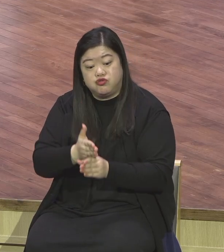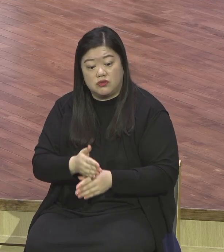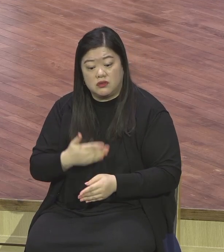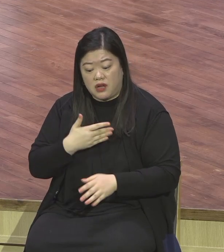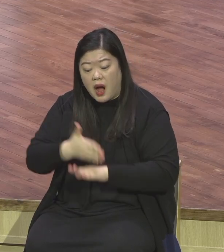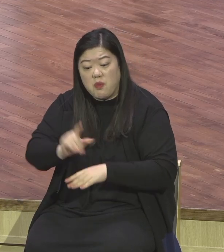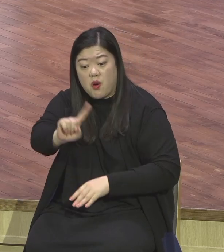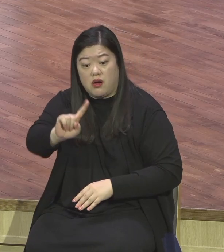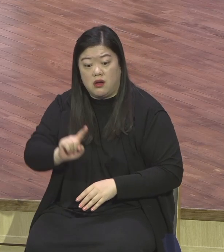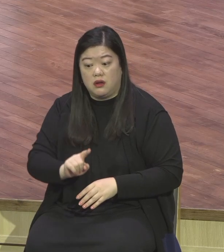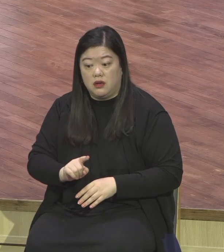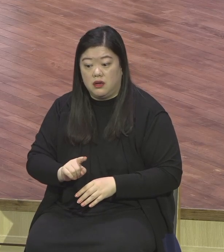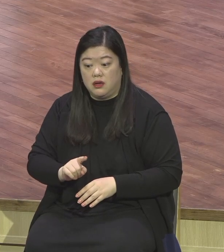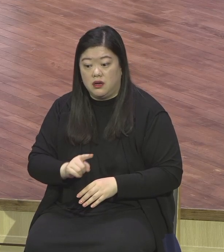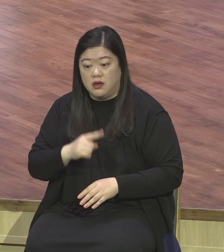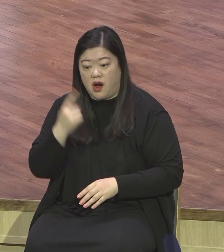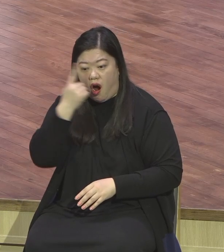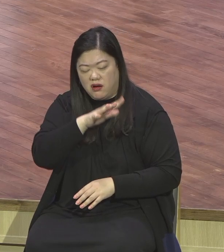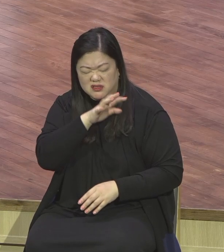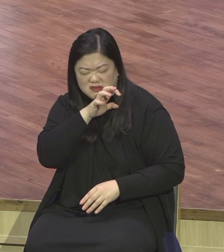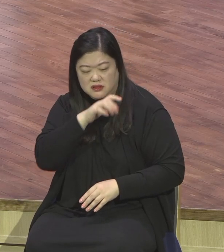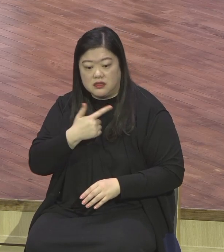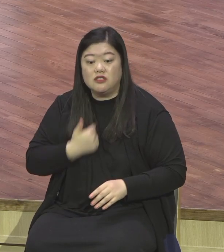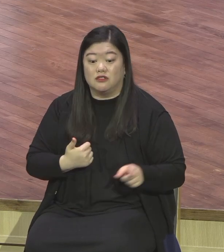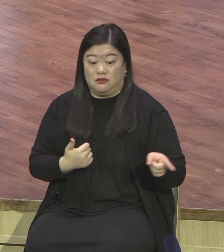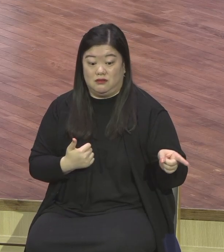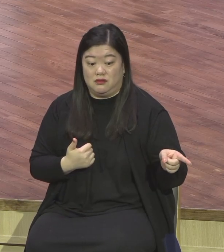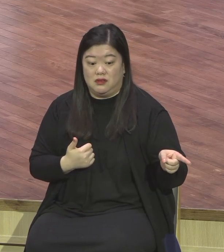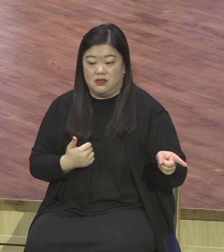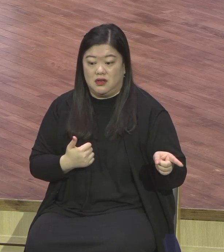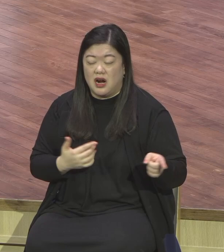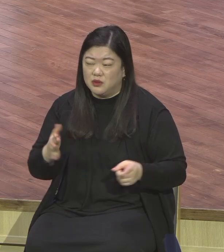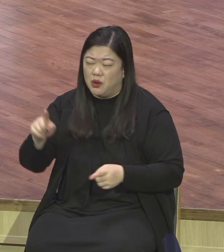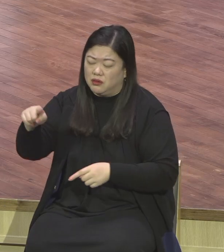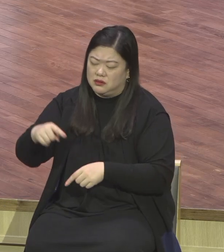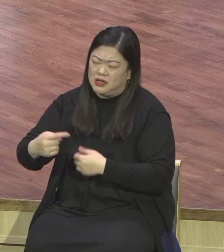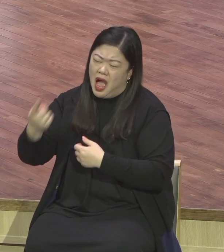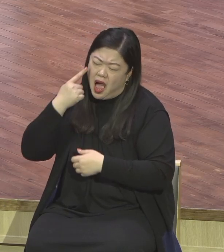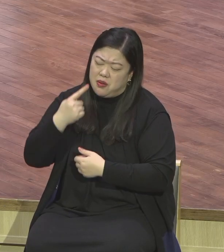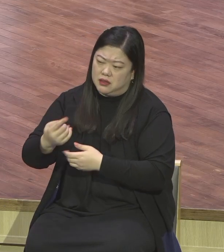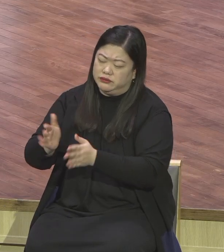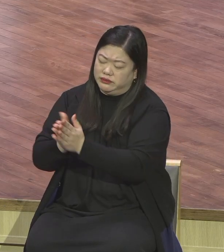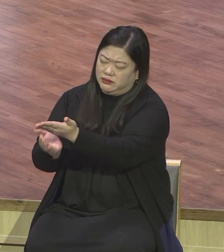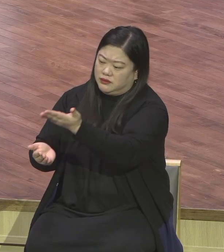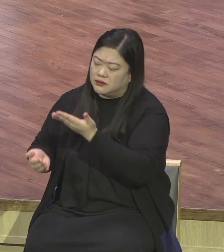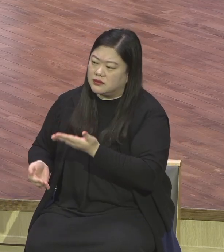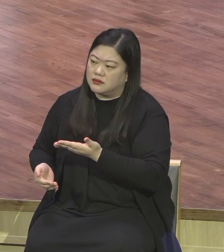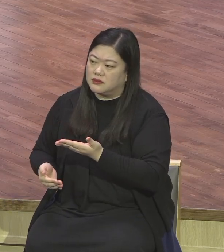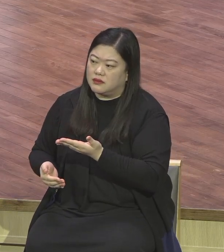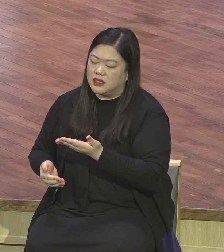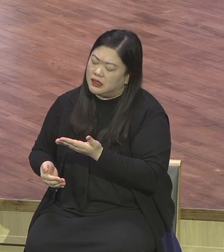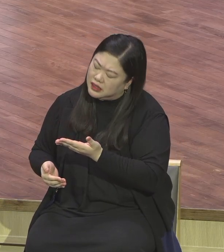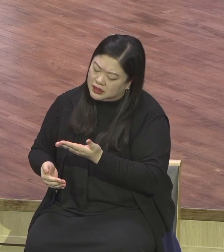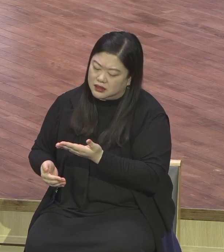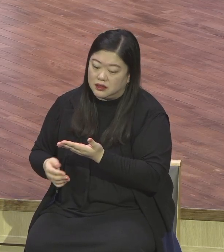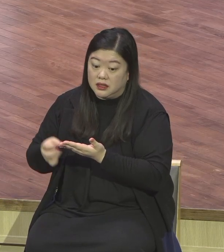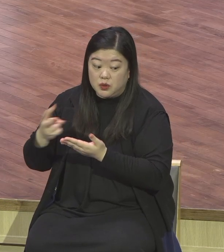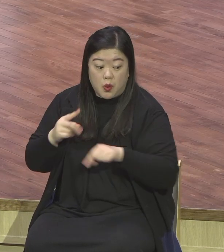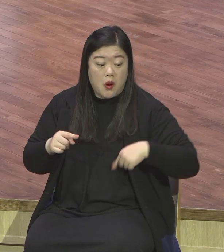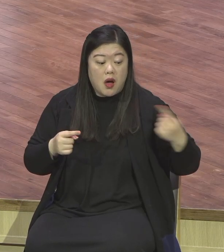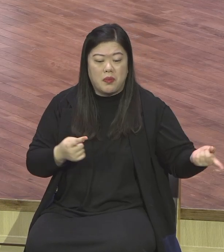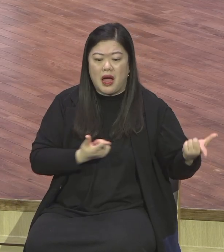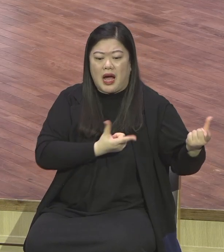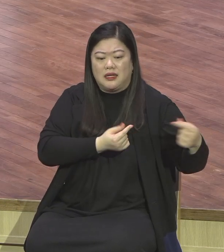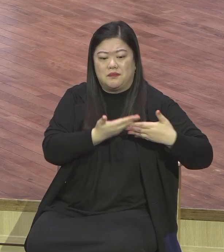놀리냐 이랬던 사람이에요 그런데 옆에 있는 동료가 그러지 말고 한